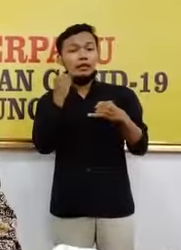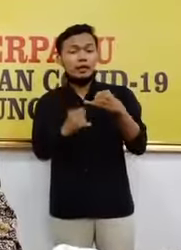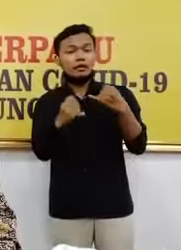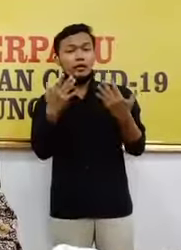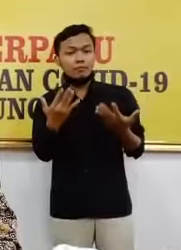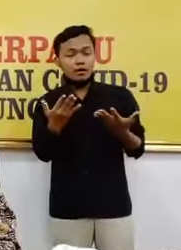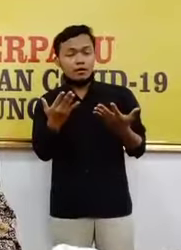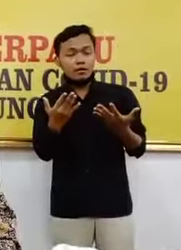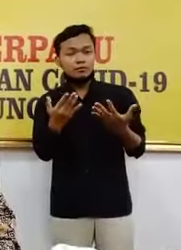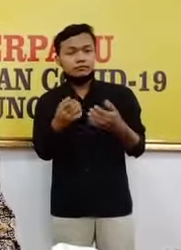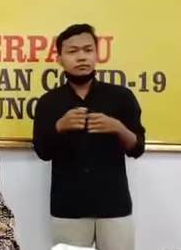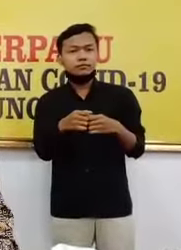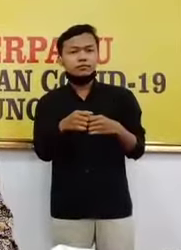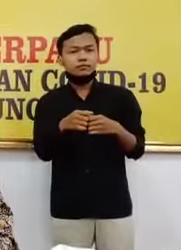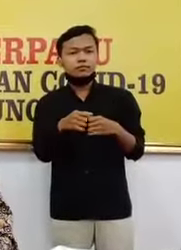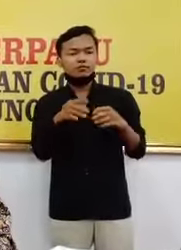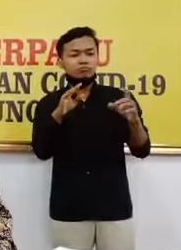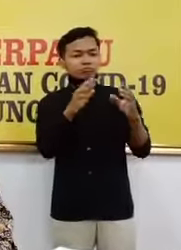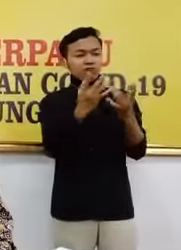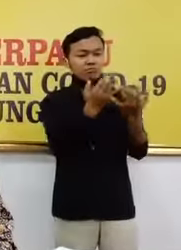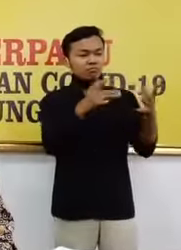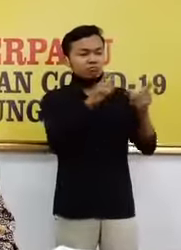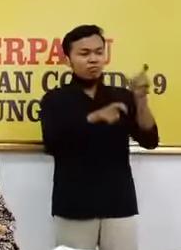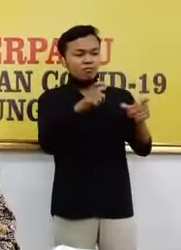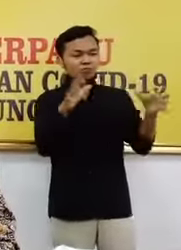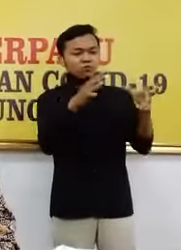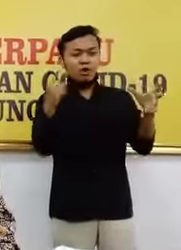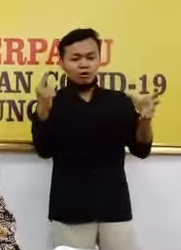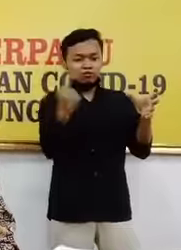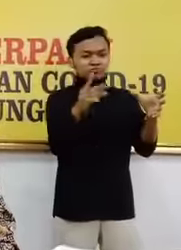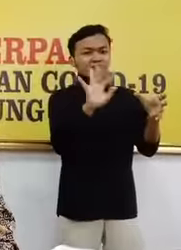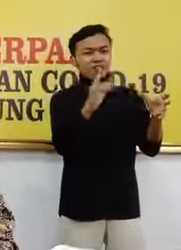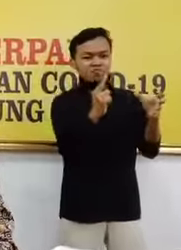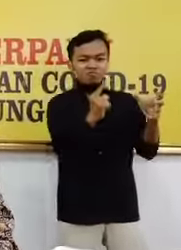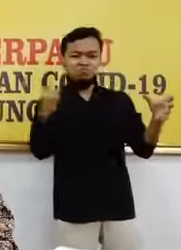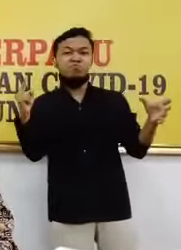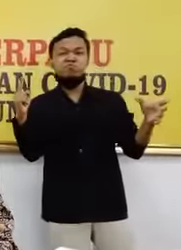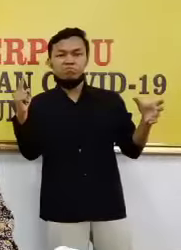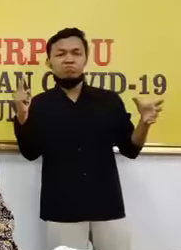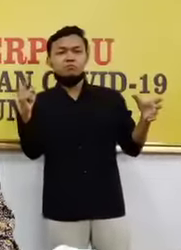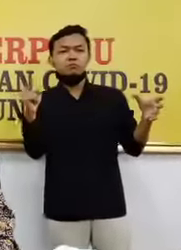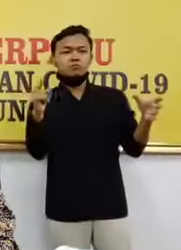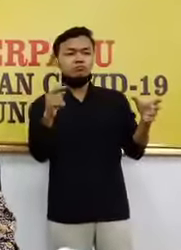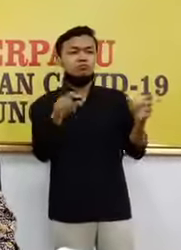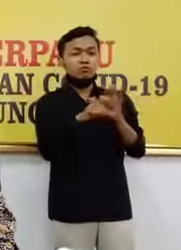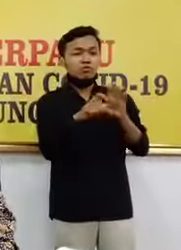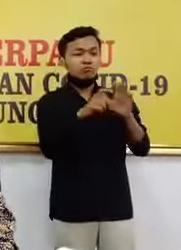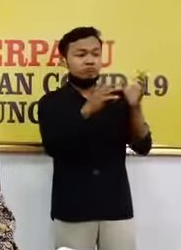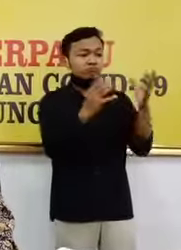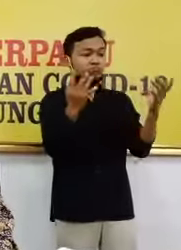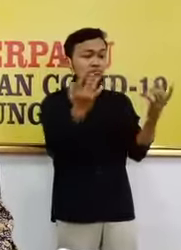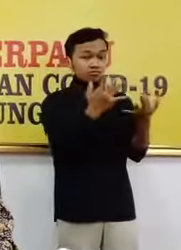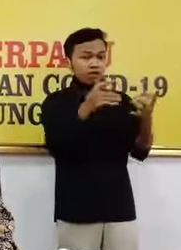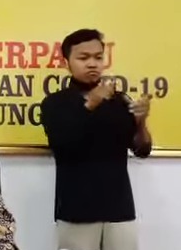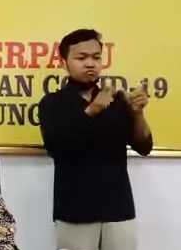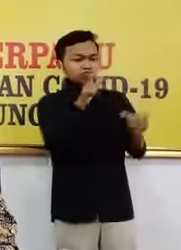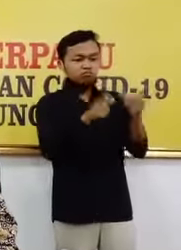adalah hindari kerumunan. Itu sudah kami lakukan di Provinsi Lampung. Jadi setelah kita lakukan